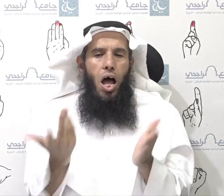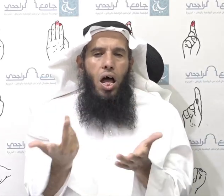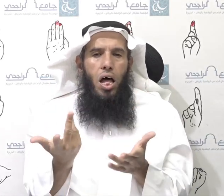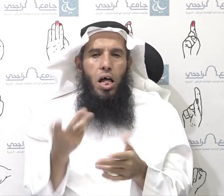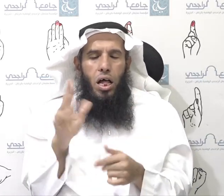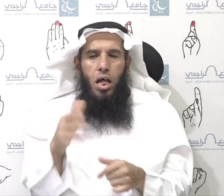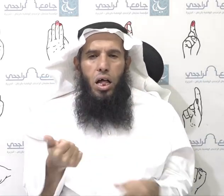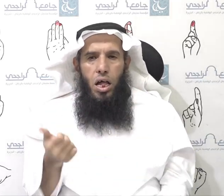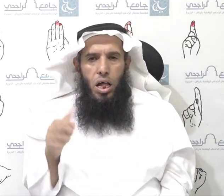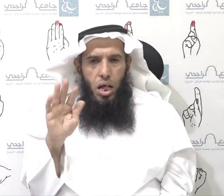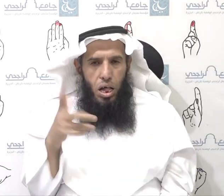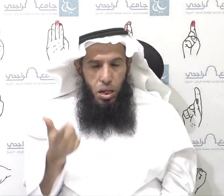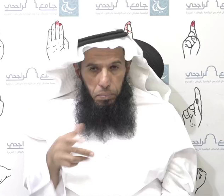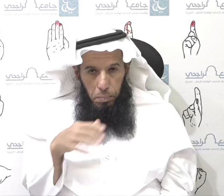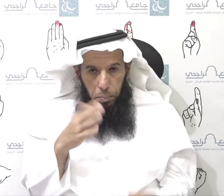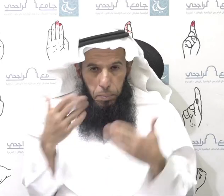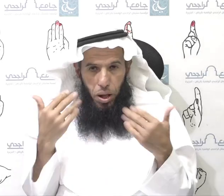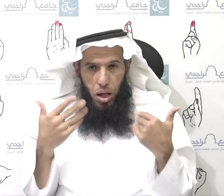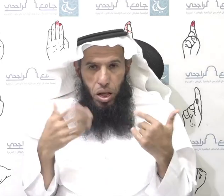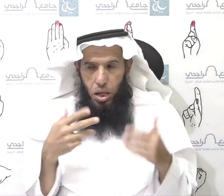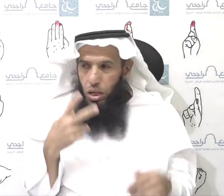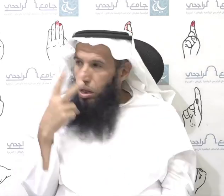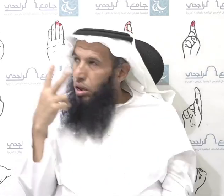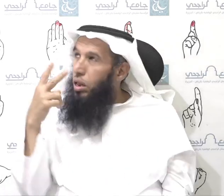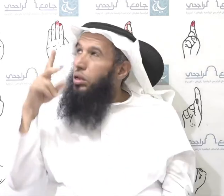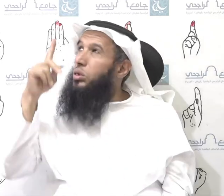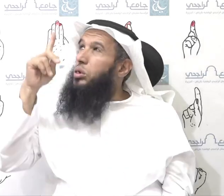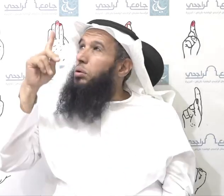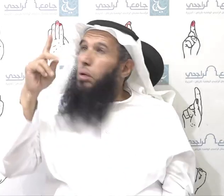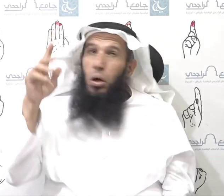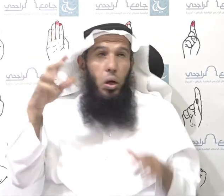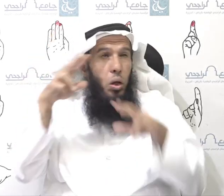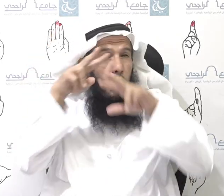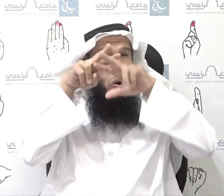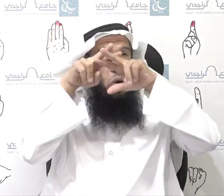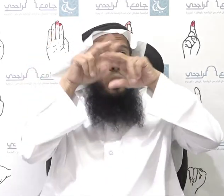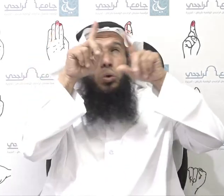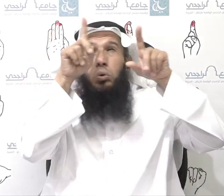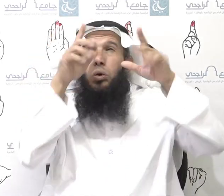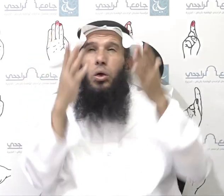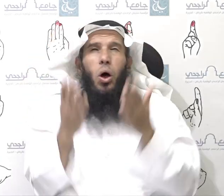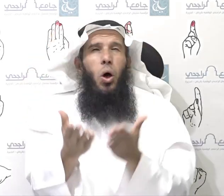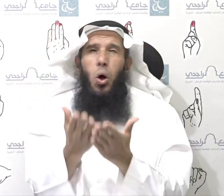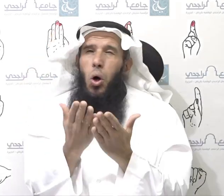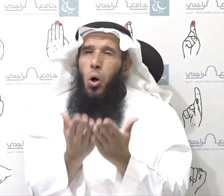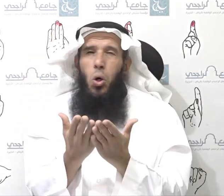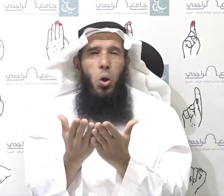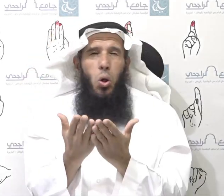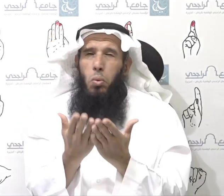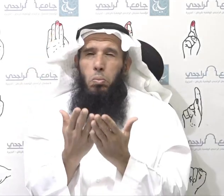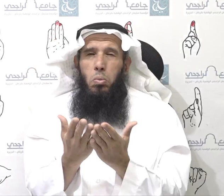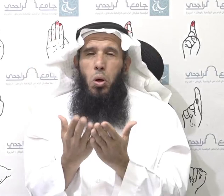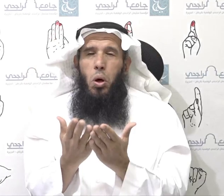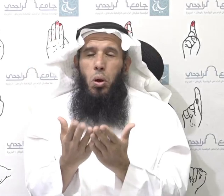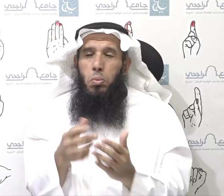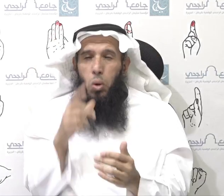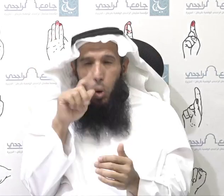بطحاء مكة، نظر إلى السماء والنجوم ثم قال: يا رب. نظر إلى الله ثم قال: يا رب،